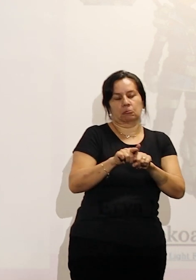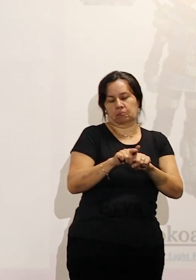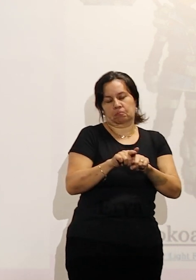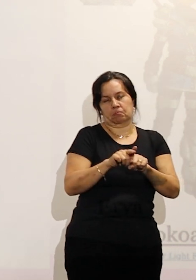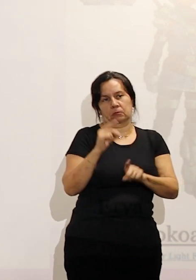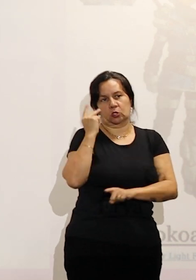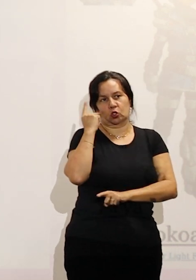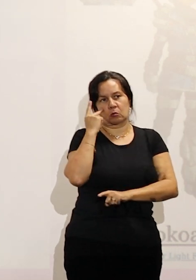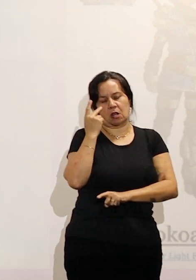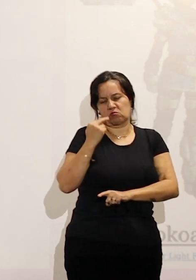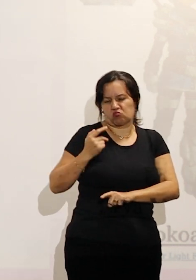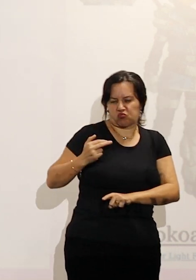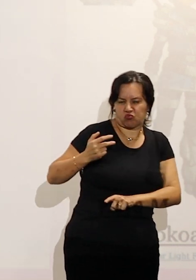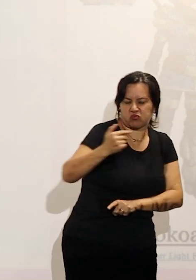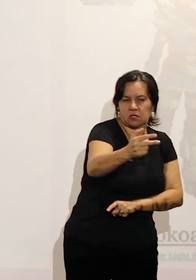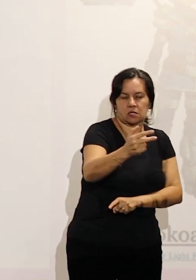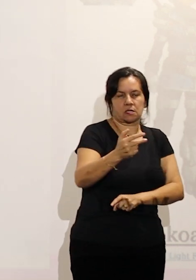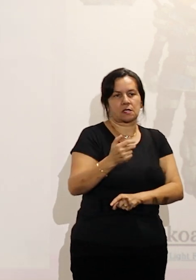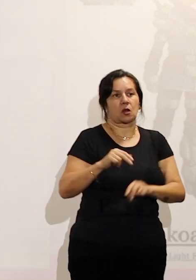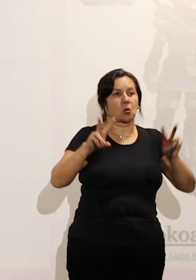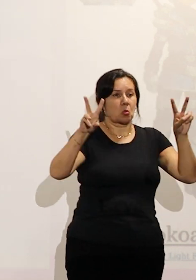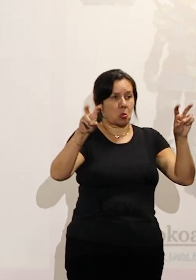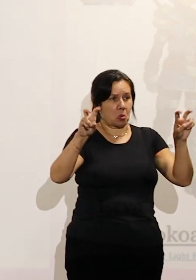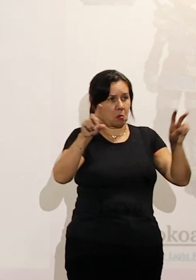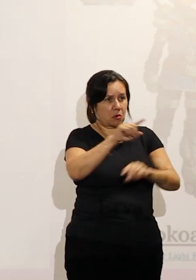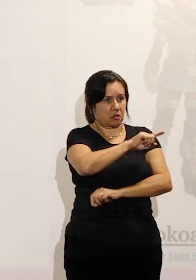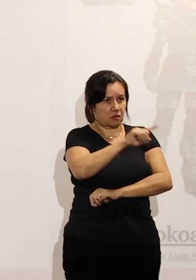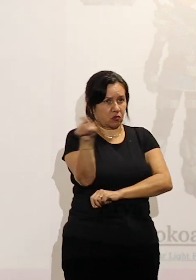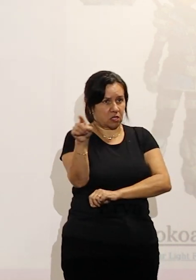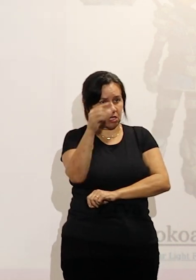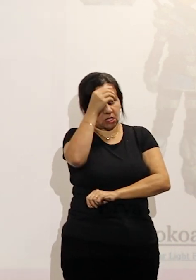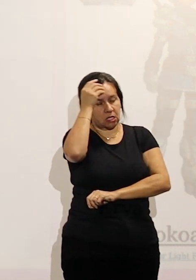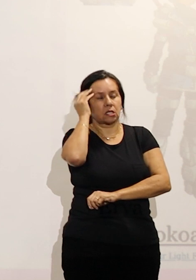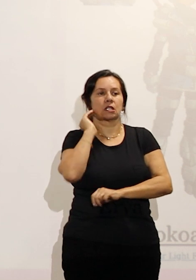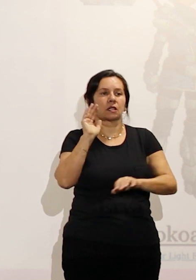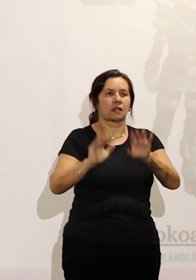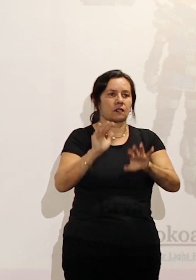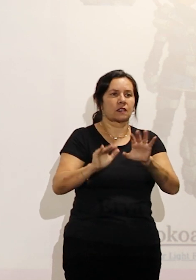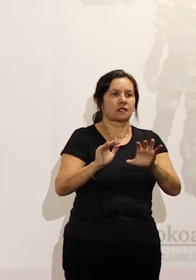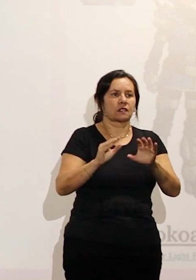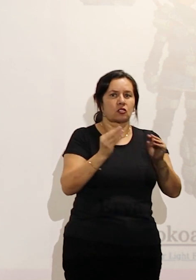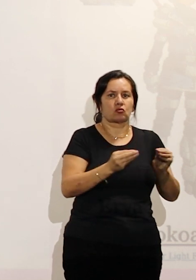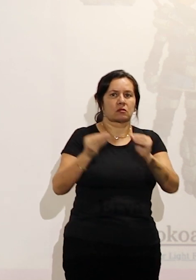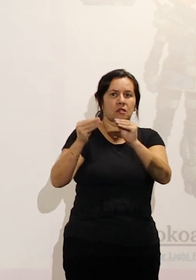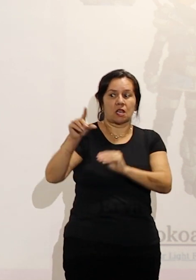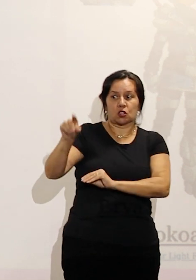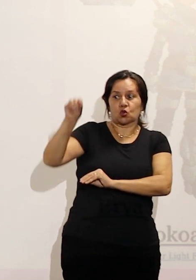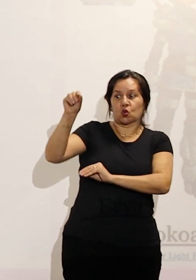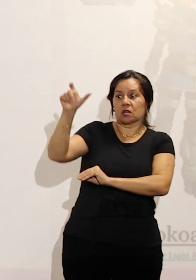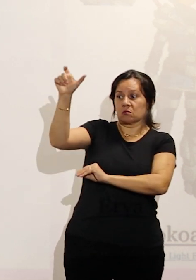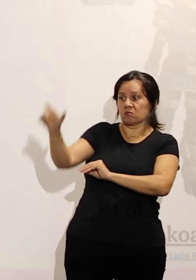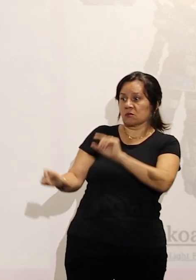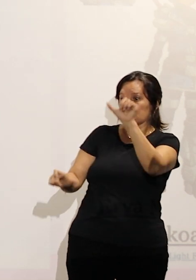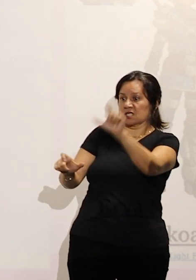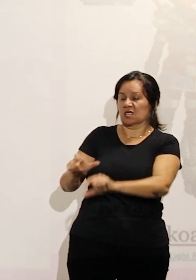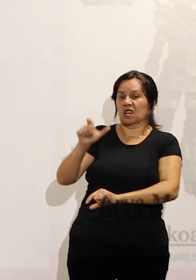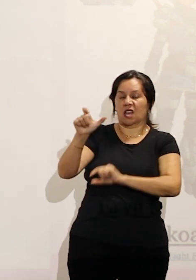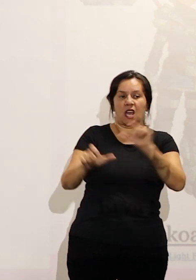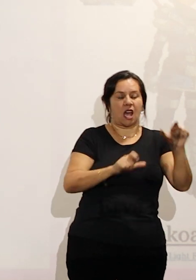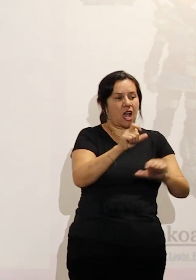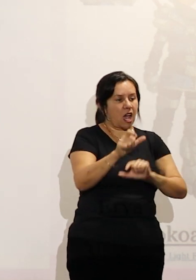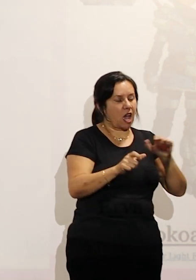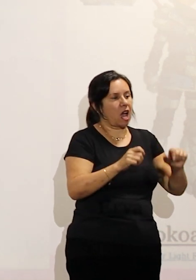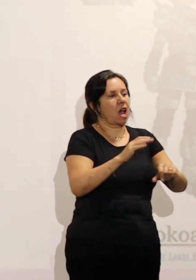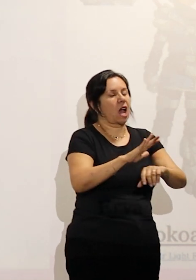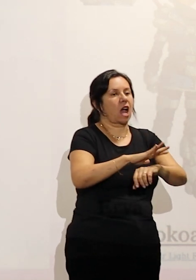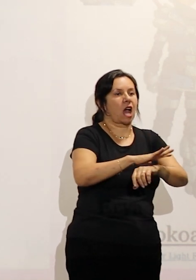E por aí vai. Então, assim, são questões que você coloca, a própria questão dos personagens, por exemplo, etnias, né? Então, o tom de pele